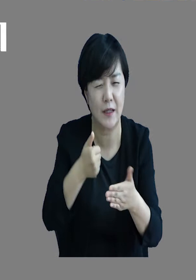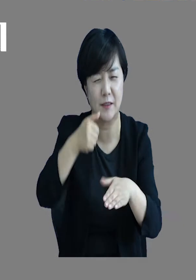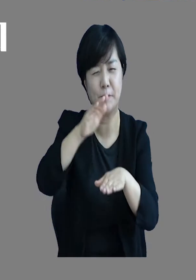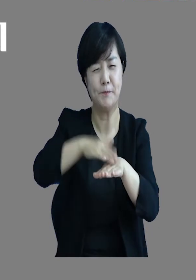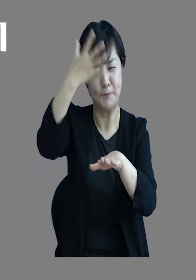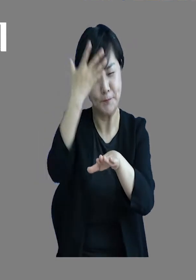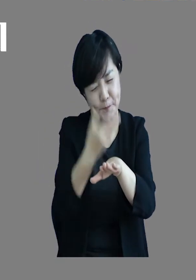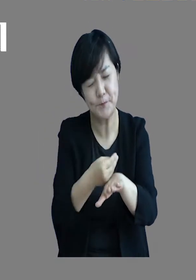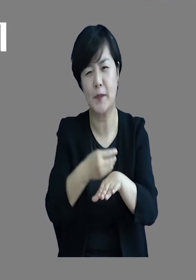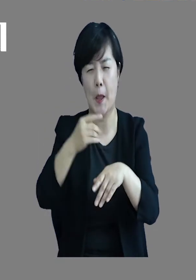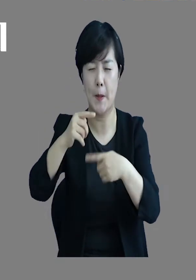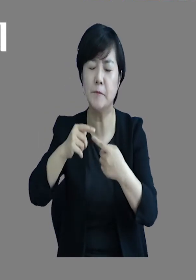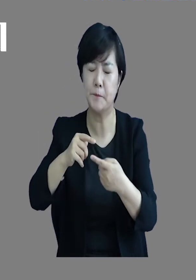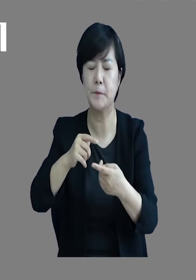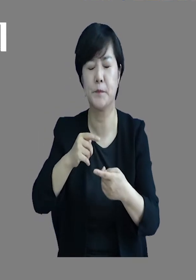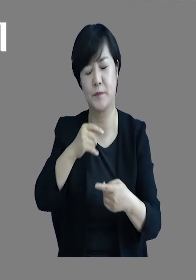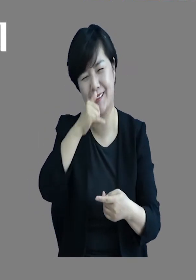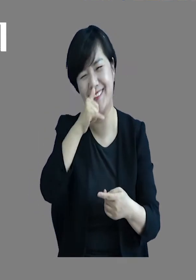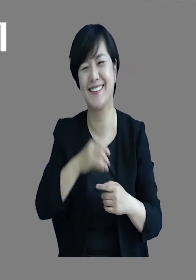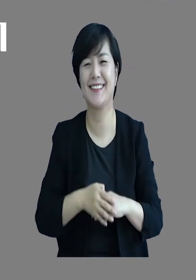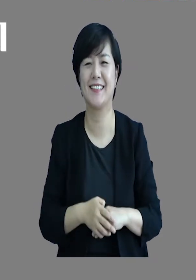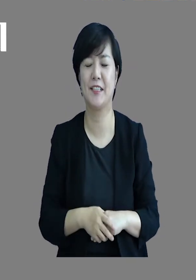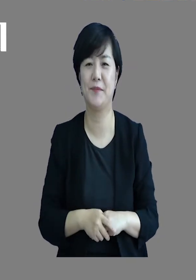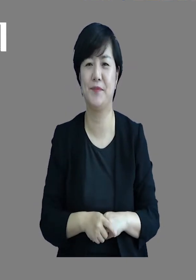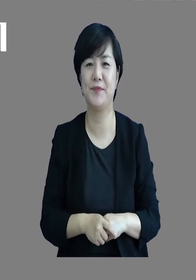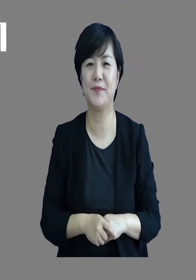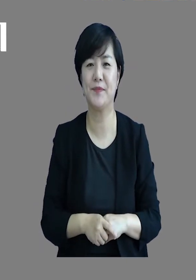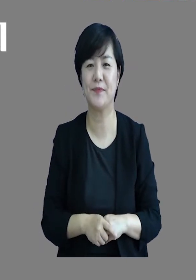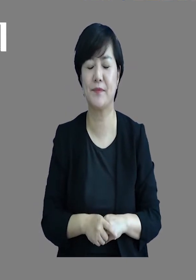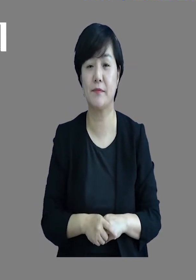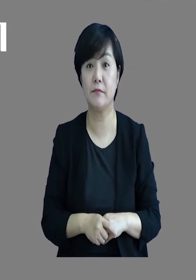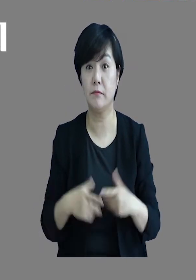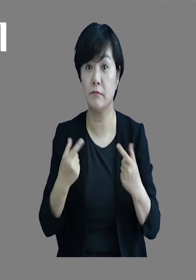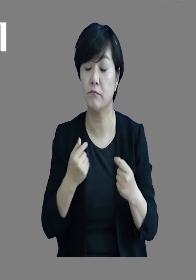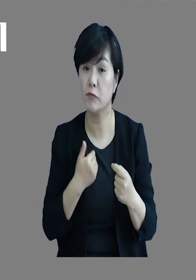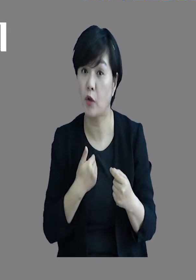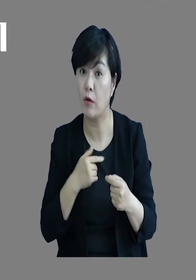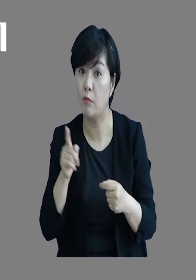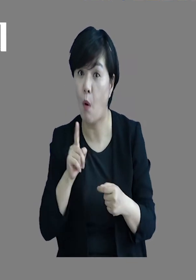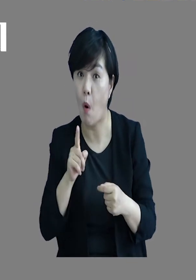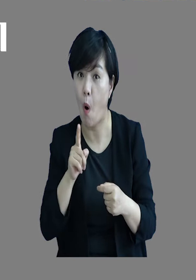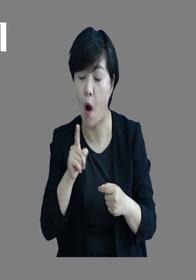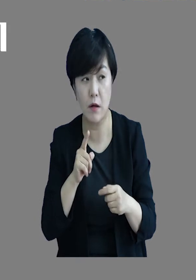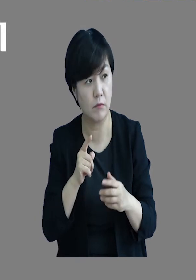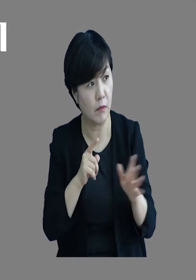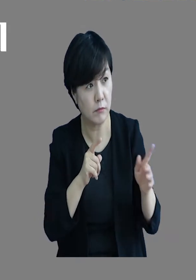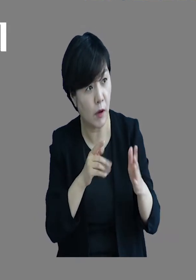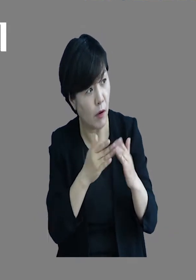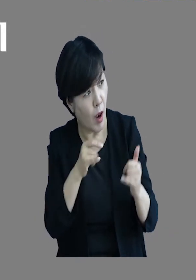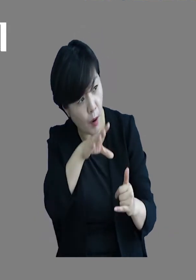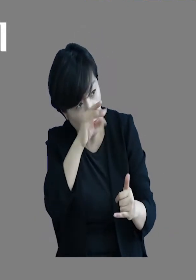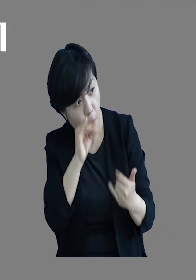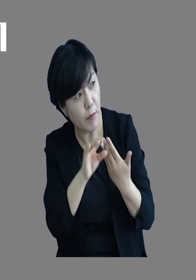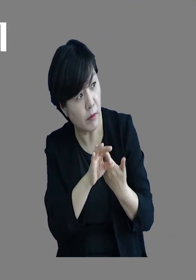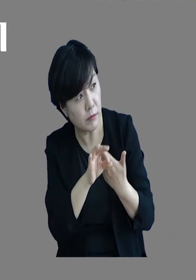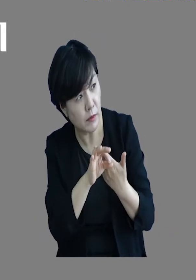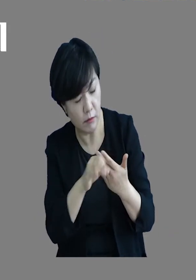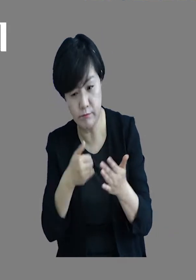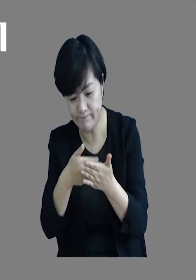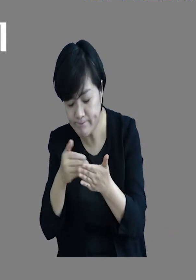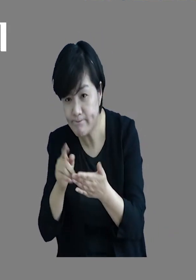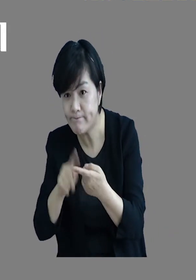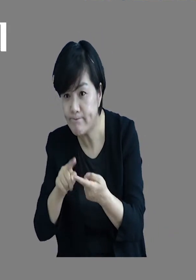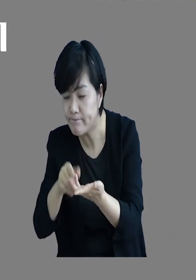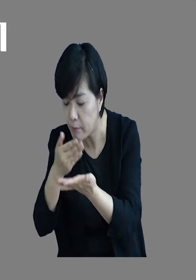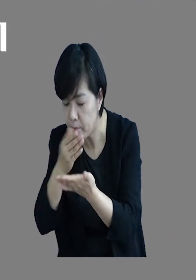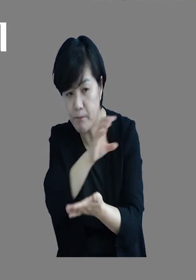손에 된 거라고 말씀을 하시네요. 네, 저는 뭔가 보니까 뭐 상황을 보면 그림으로 똑같이 그려낼